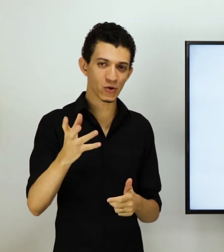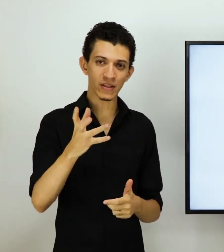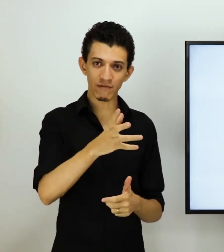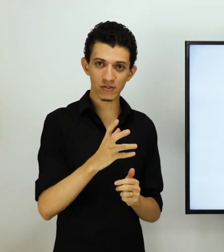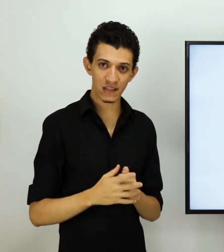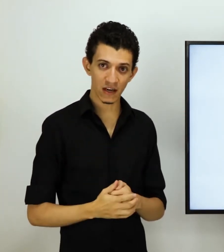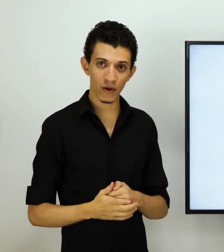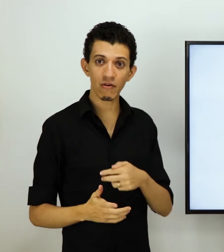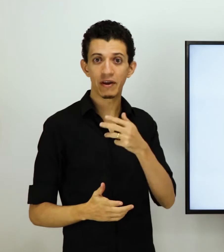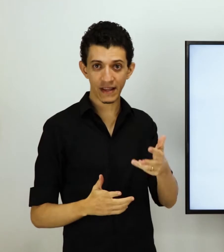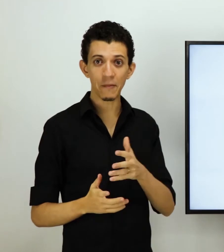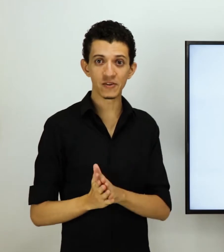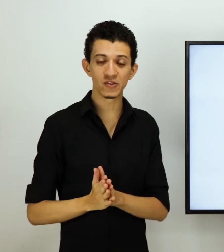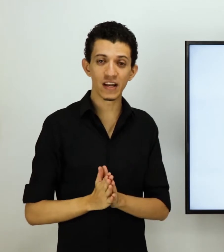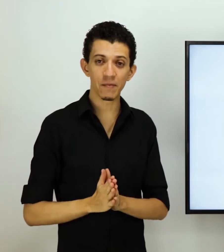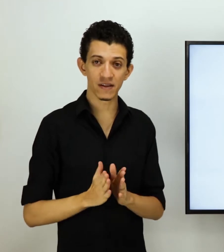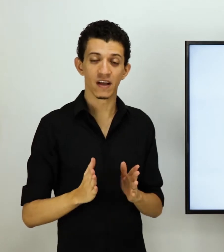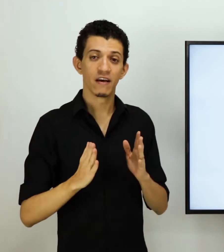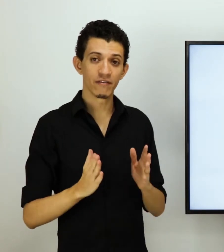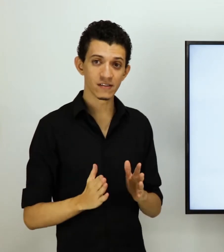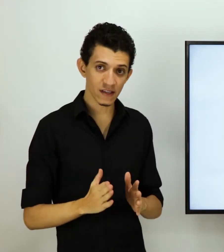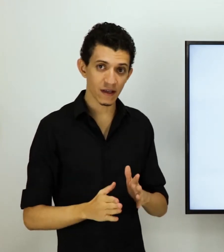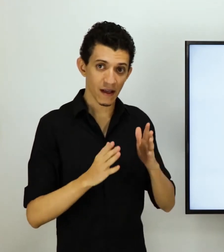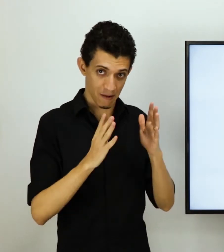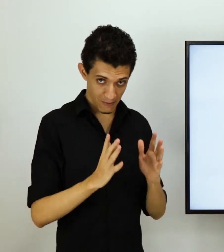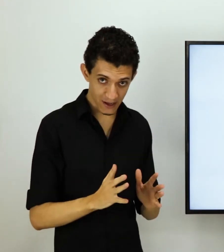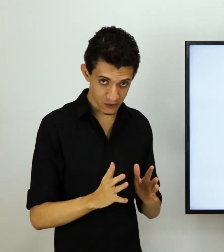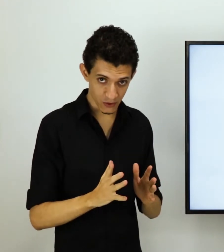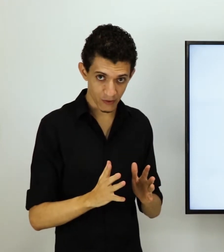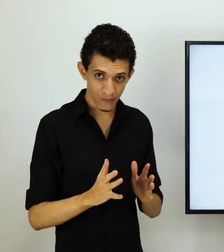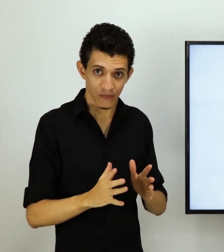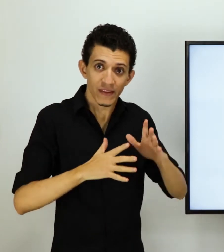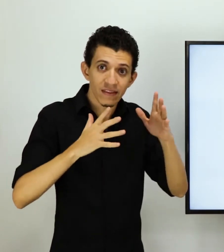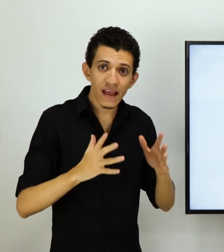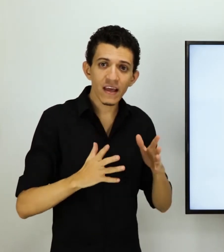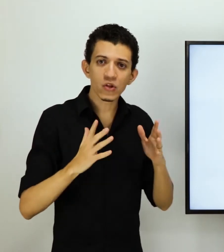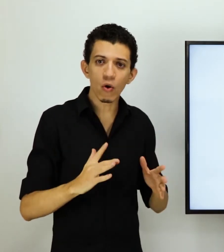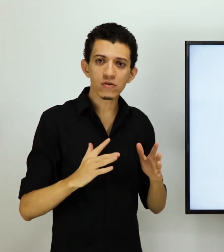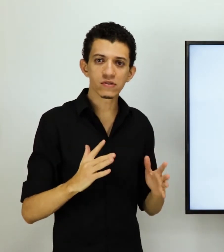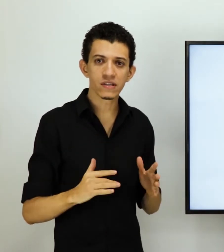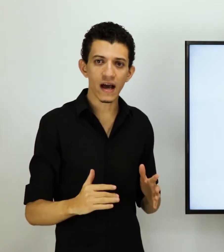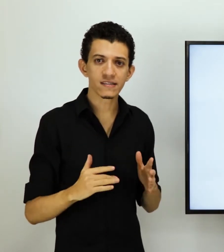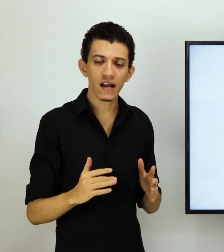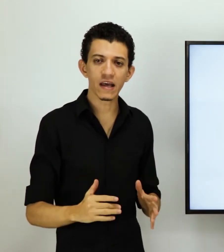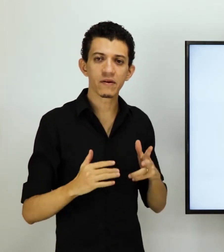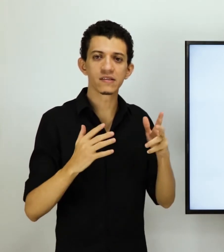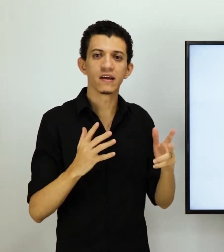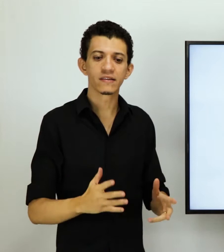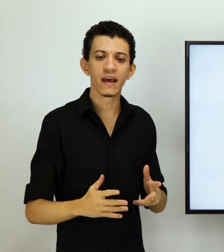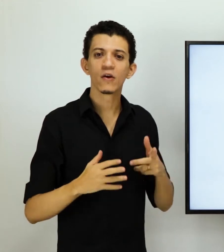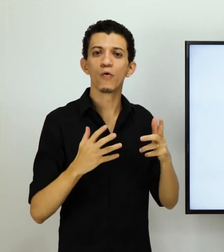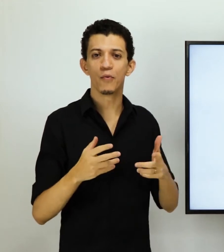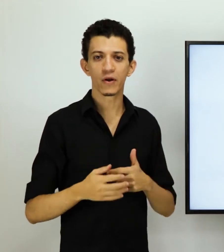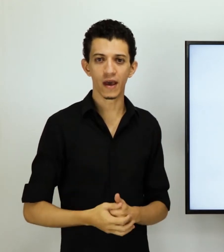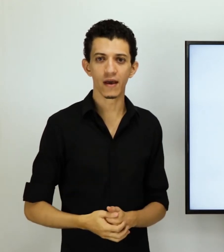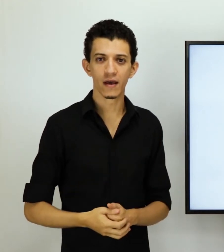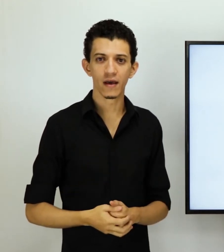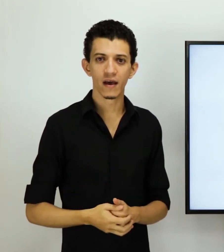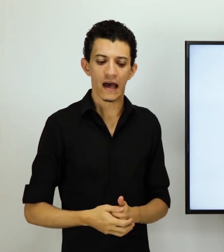que estava auxiliando ele, um intérprete de Libras, falou assim, Madison, nem todos os sinais na Libras têm um porquê. E